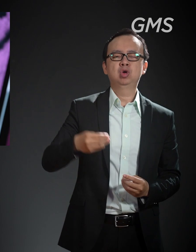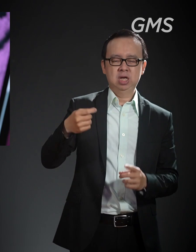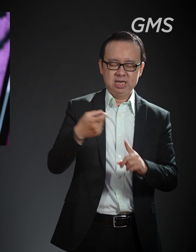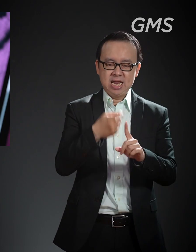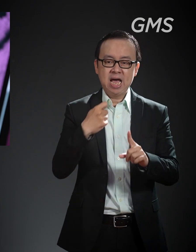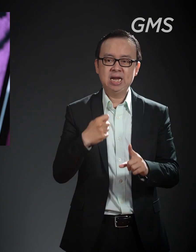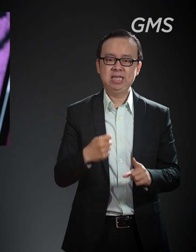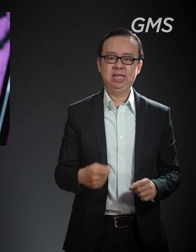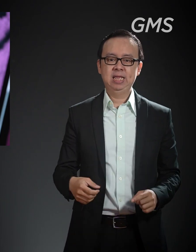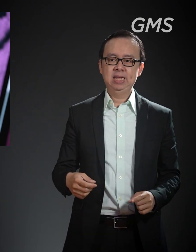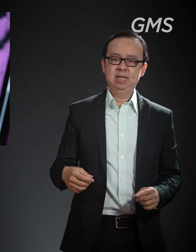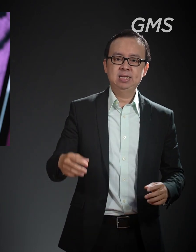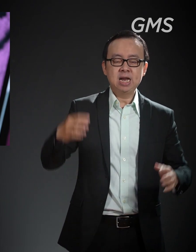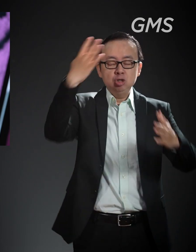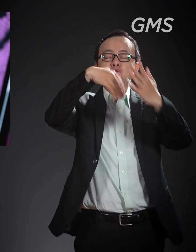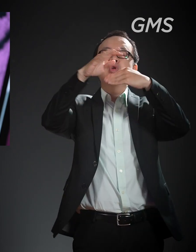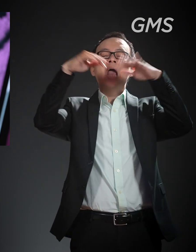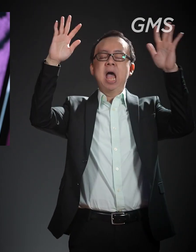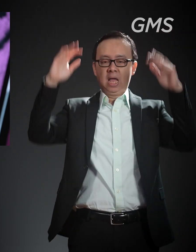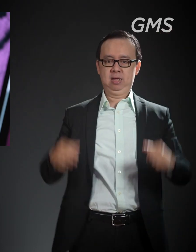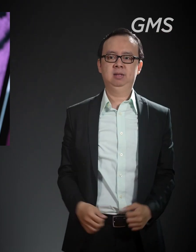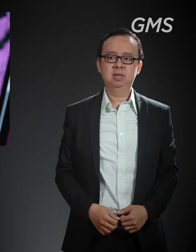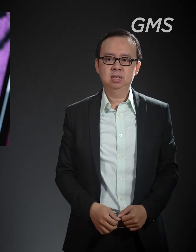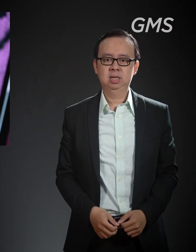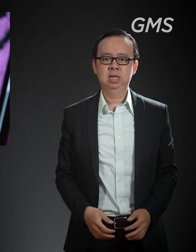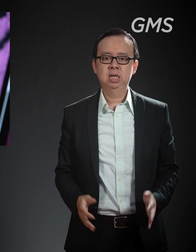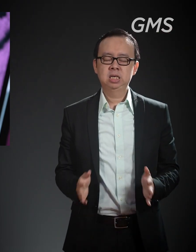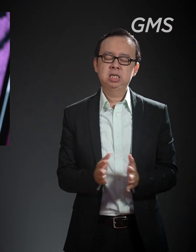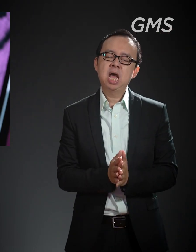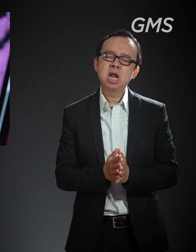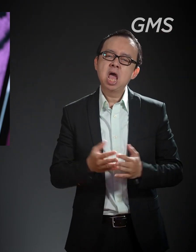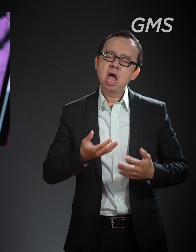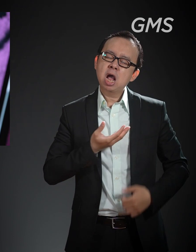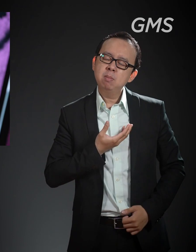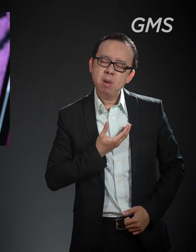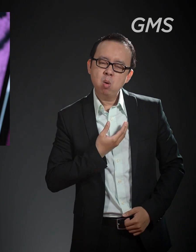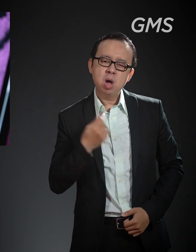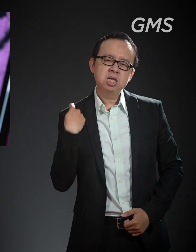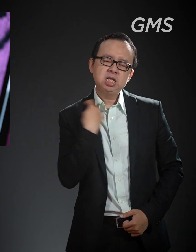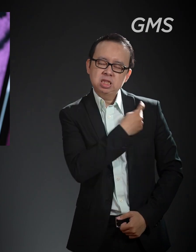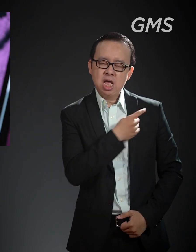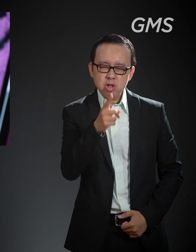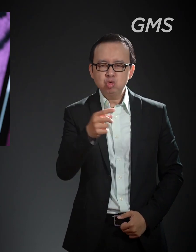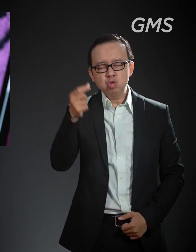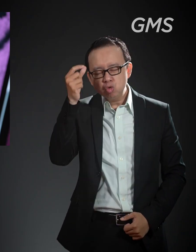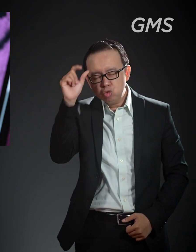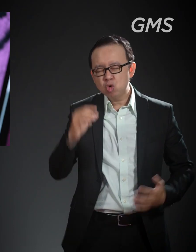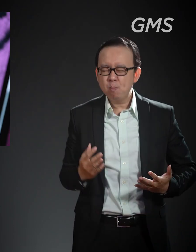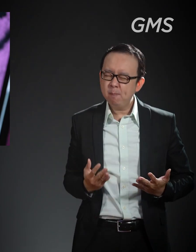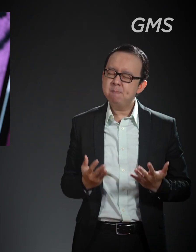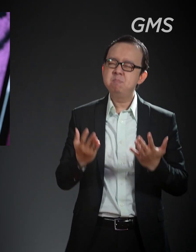kesempatan untuk bisa memberikan. Dan kemauan di hati kita tergerak untuk memberi sesuatu. Itu